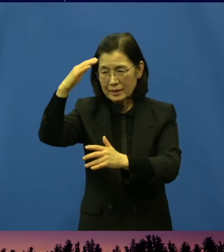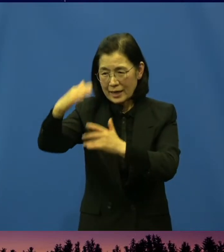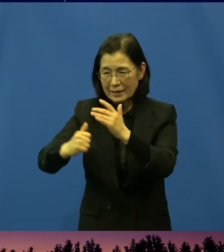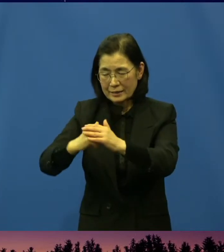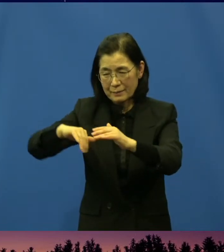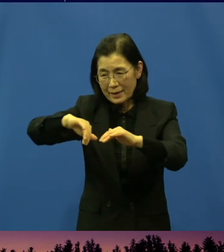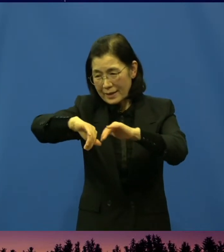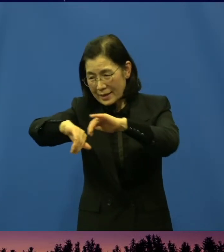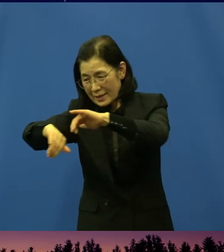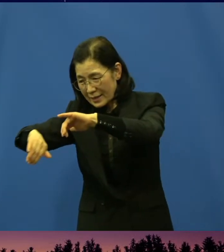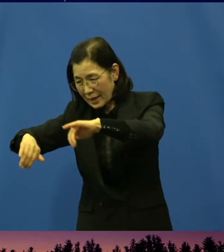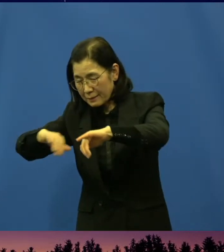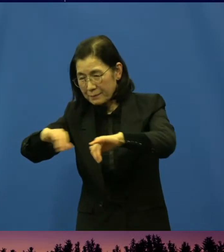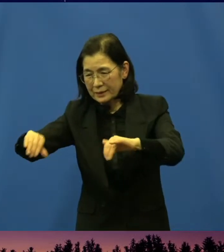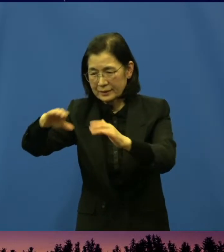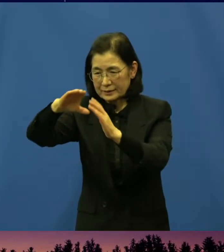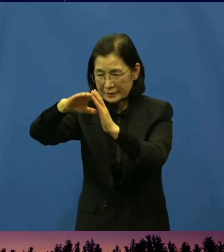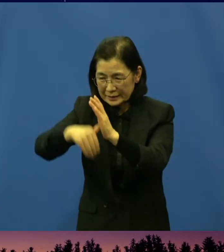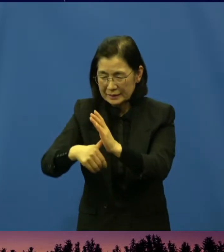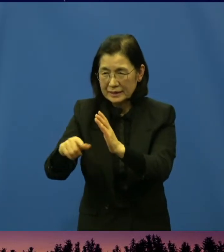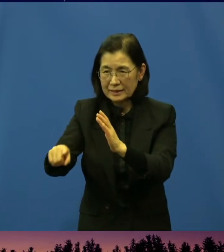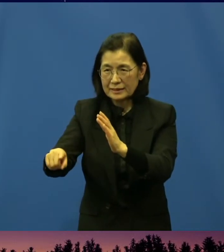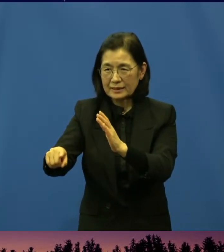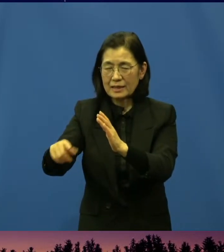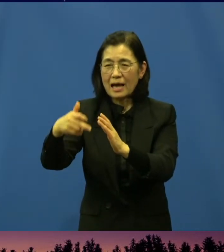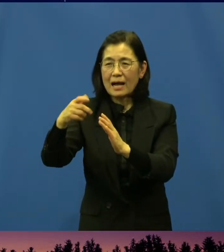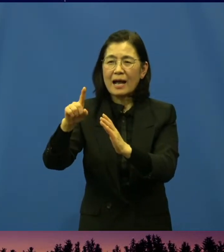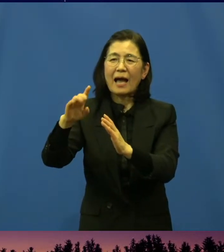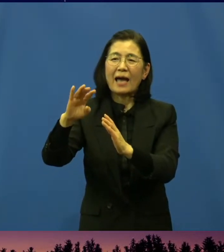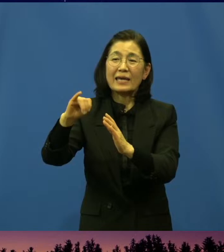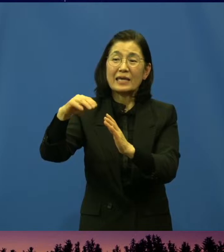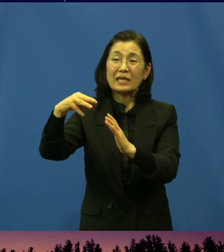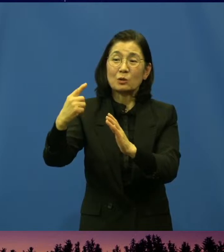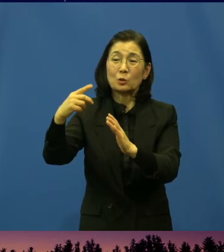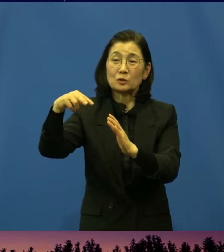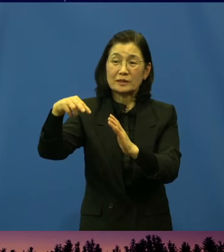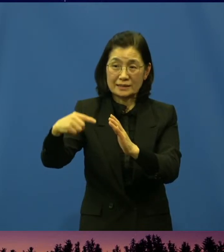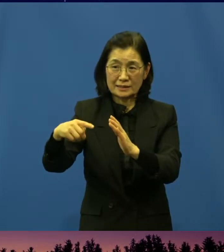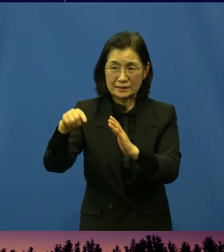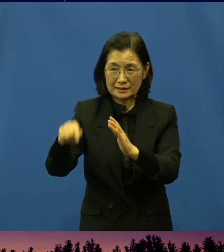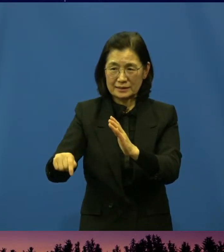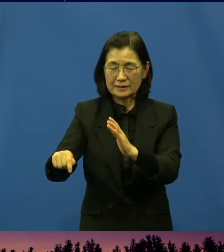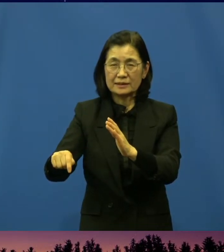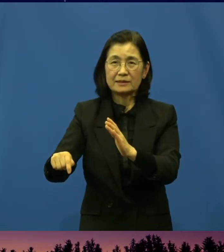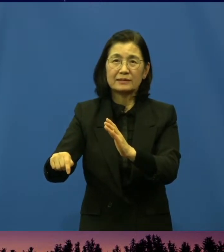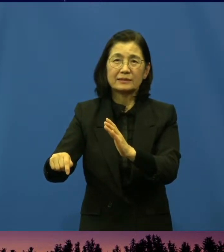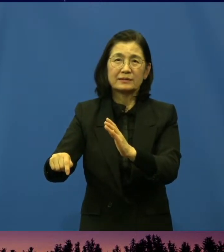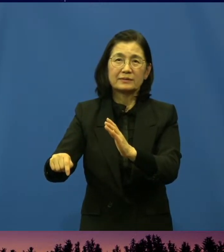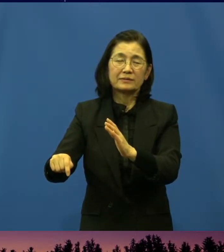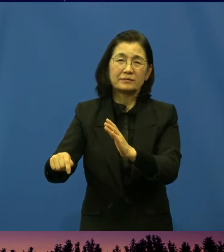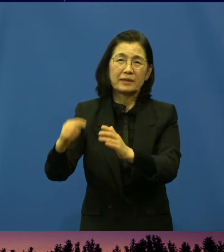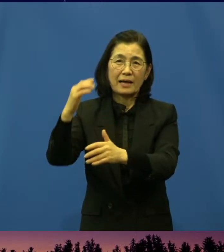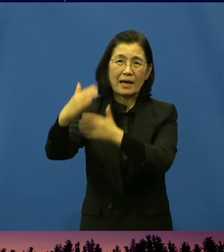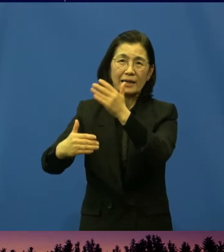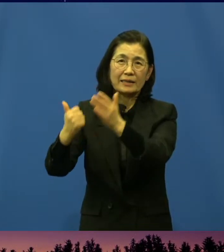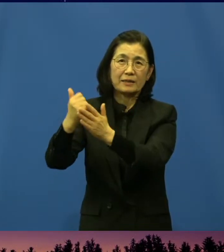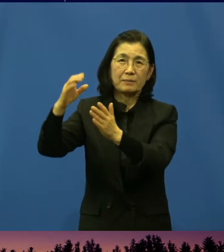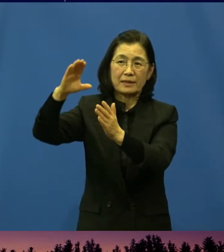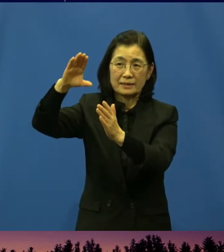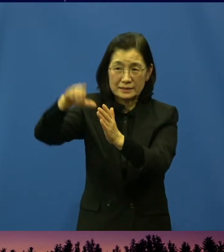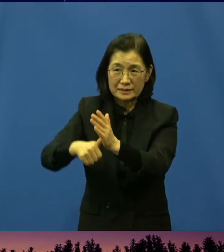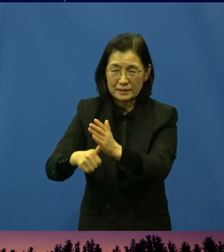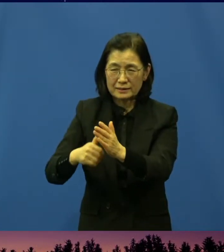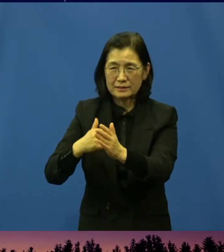시간. 그래서 성령 충만한 사람은 그 카이로스를 시간을 아는